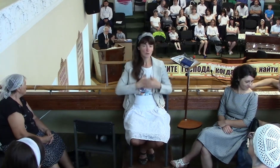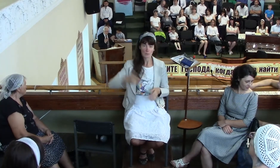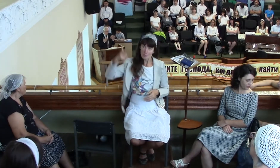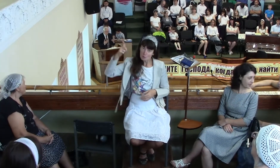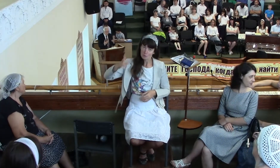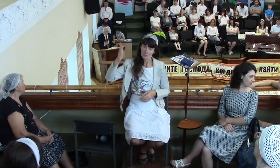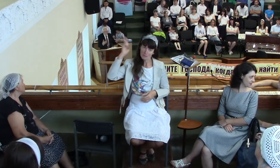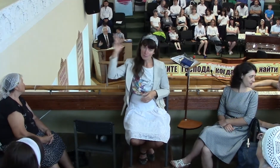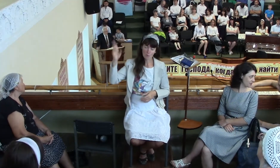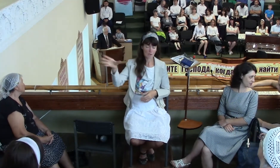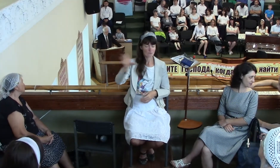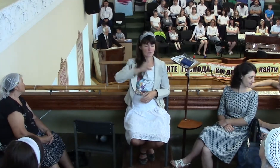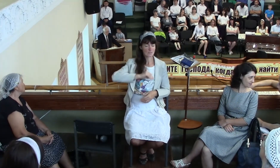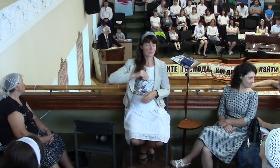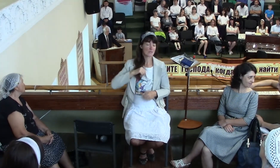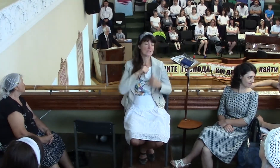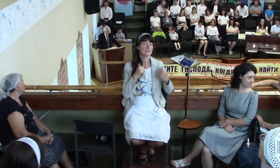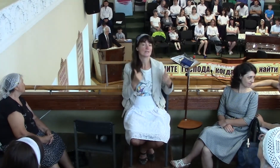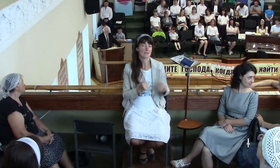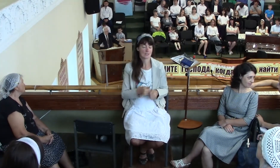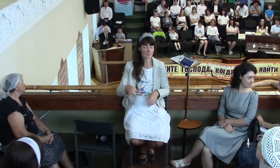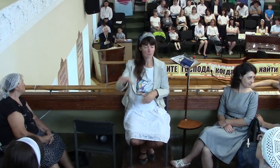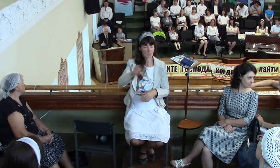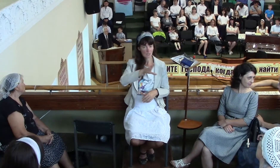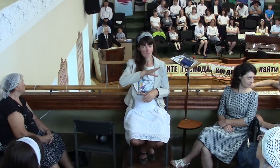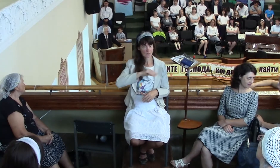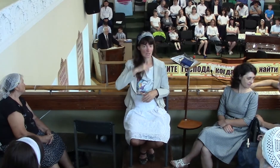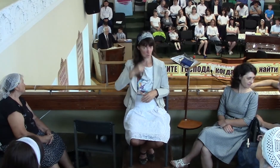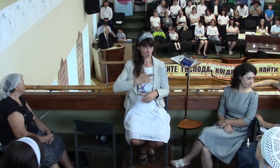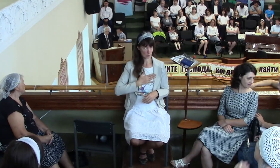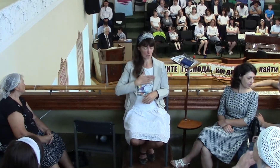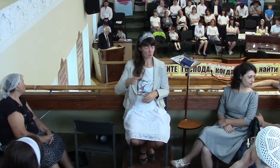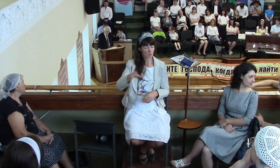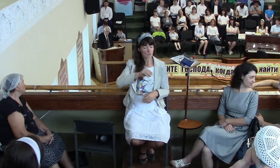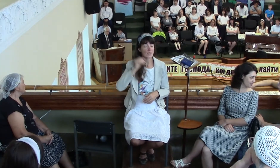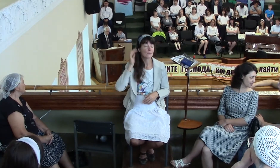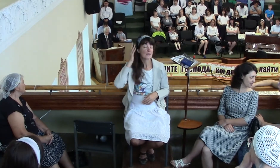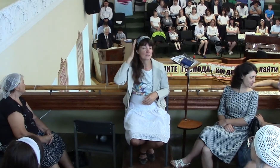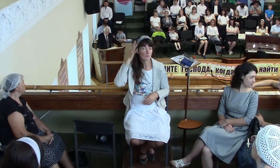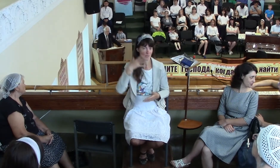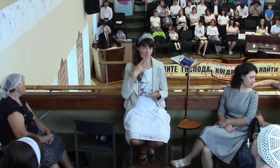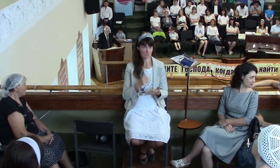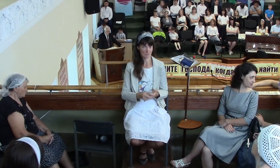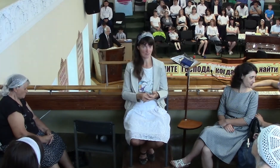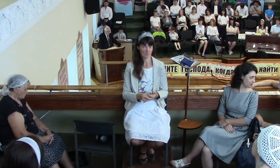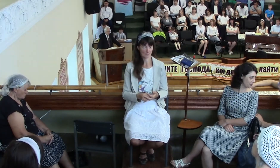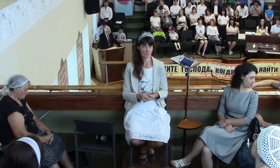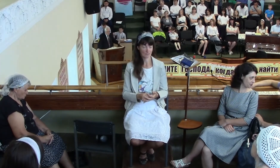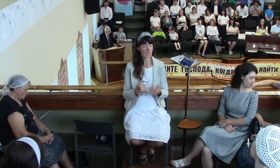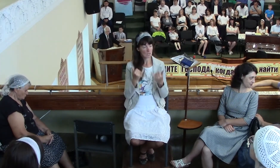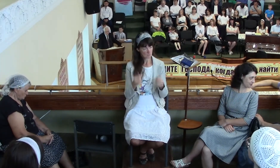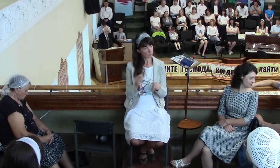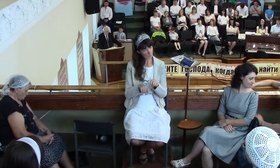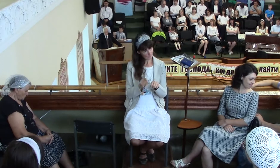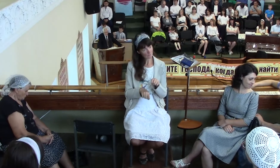сердцем, всей душой, всем разумением. Вы можете проверить сегодня, разум принадлежит Богу.